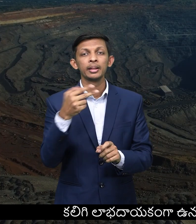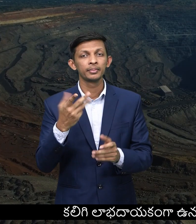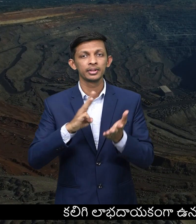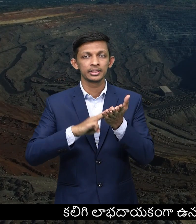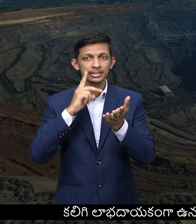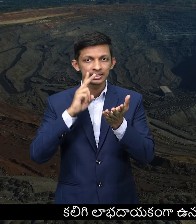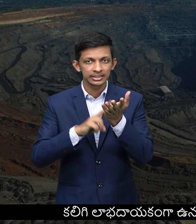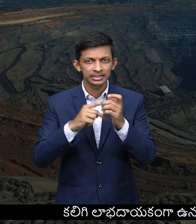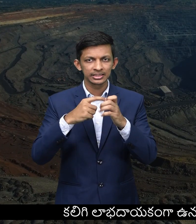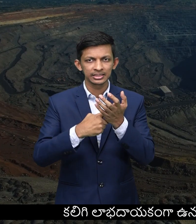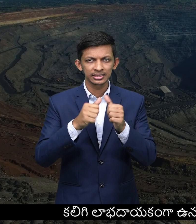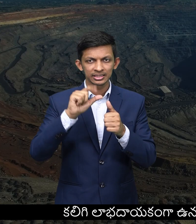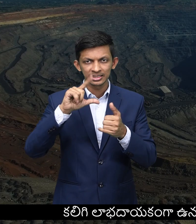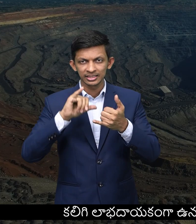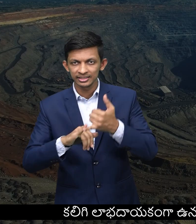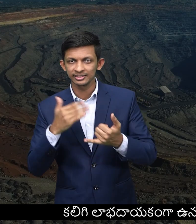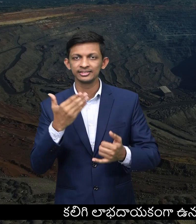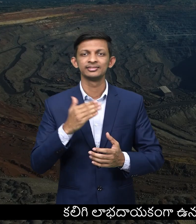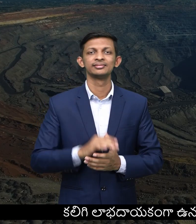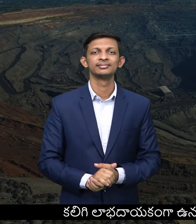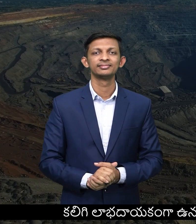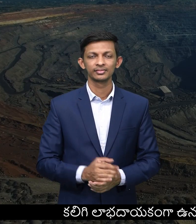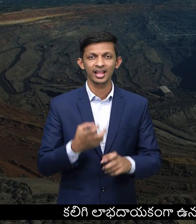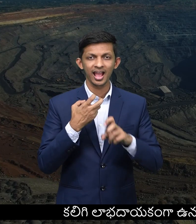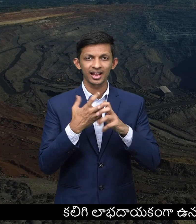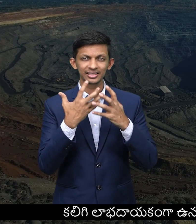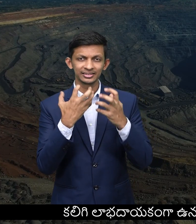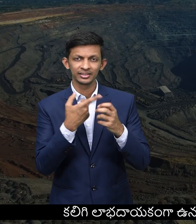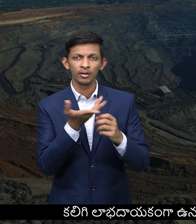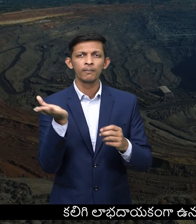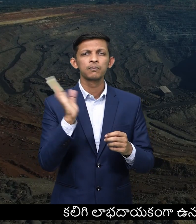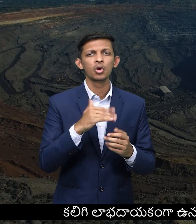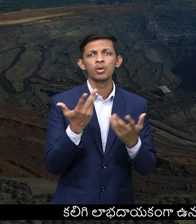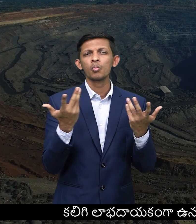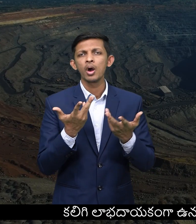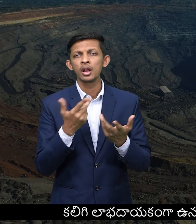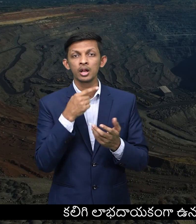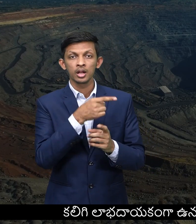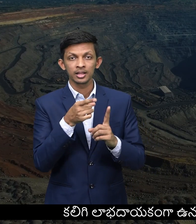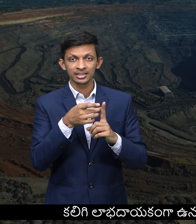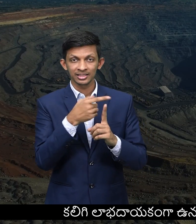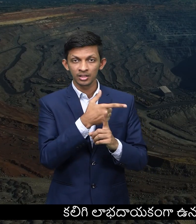లోహాలు కలిగి లాభదాయకంగా ఉన్న ఖనిజాలను ధాతువు అంటారు.